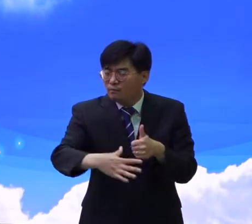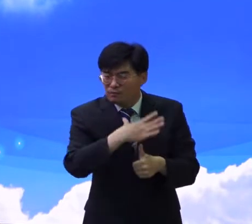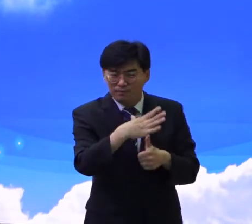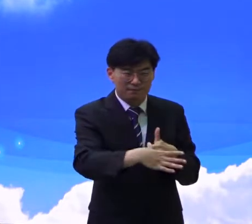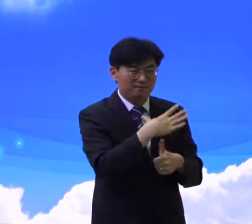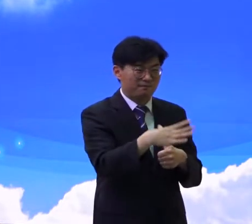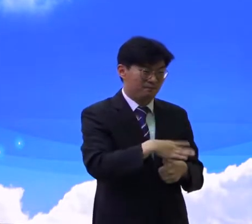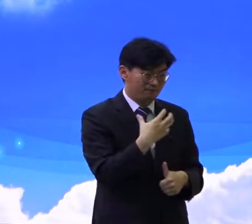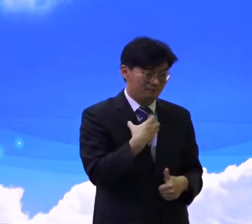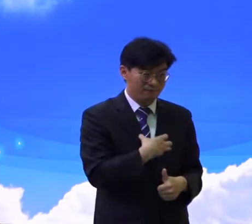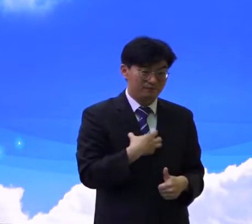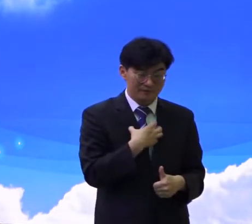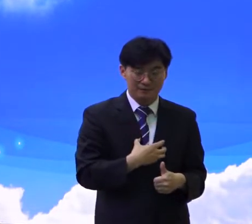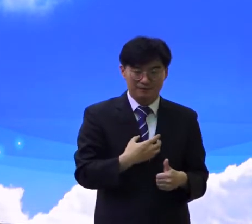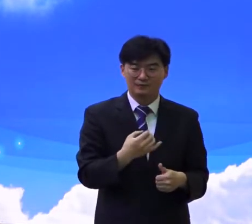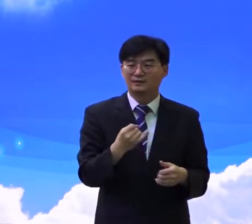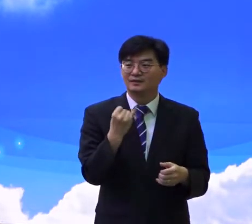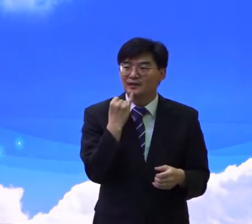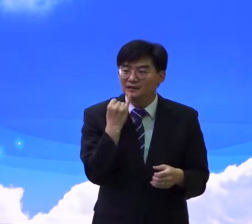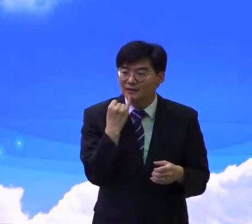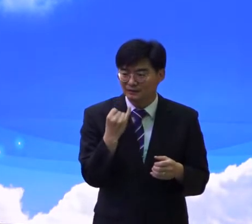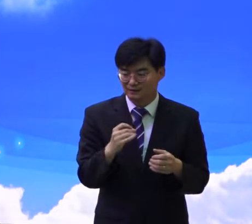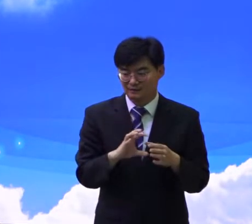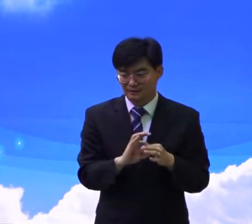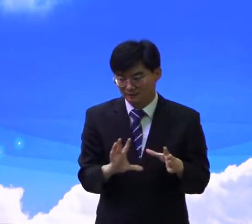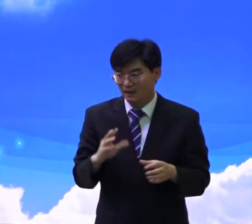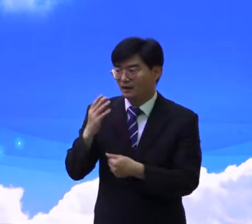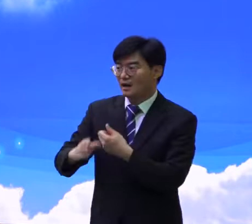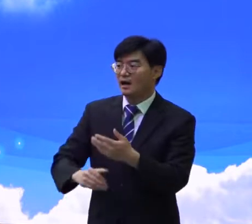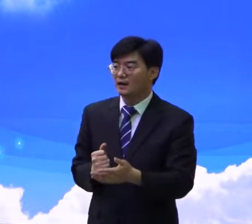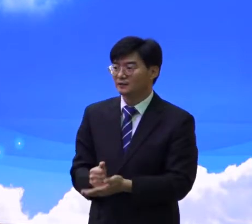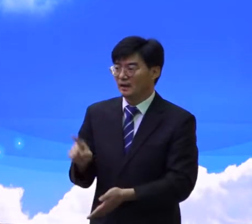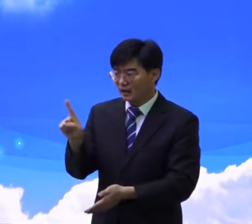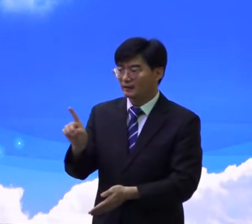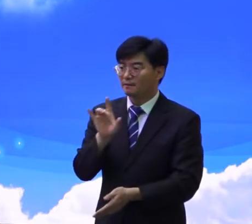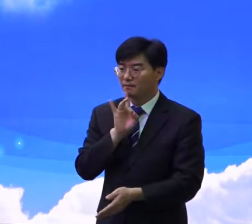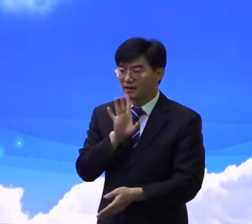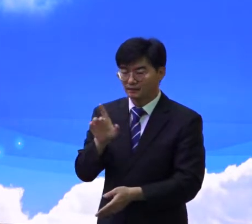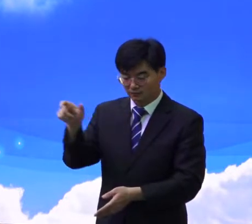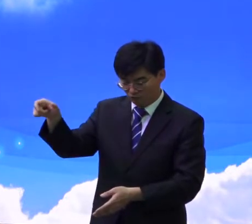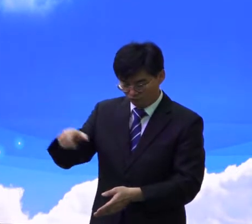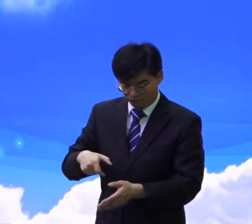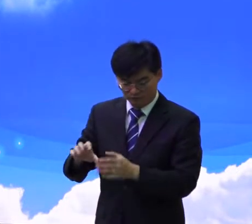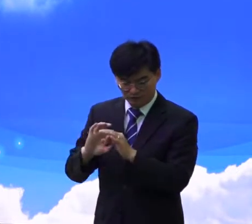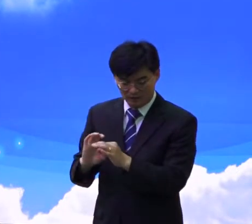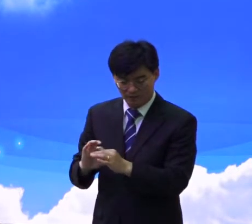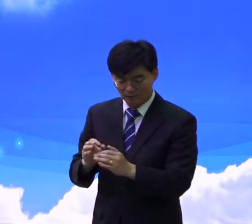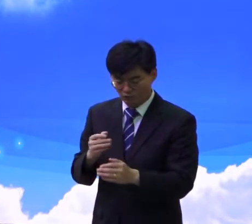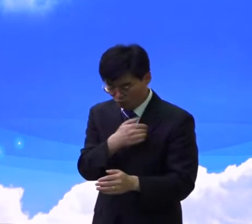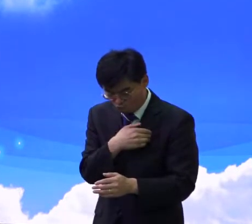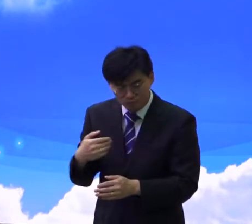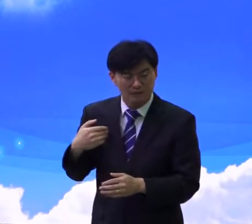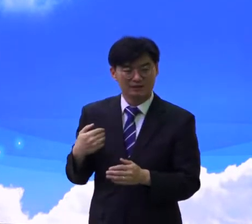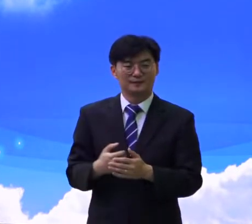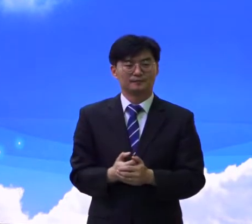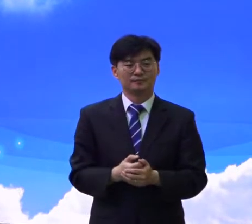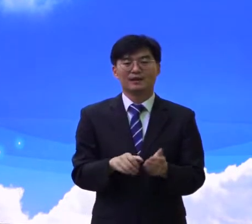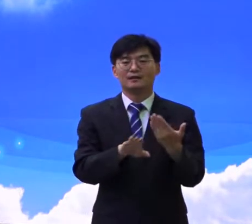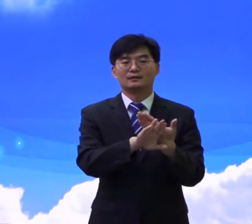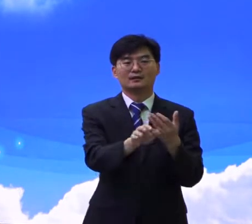말씀을 전했던 예레미야의 모습, 그런 견고한 모습이 저와 여러분의 삶 가운데 있기를 간절히